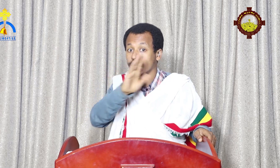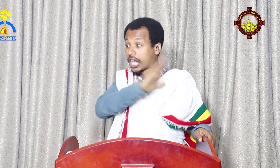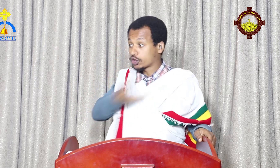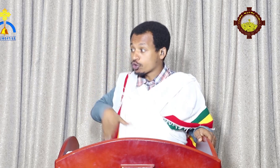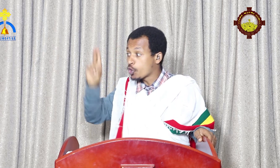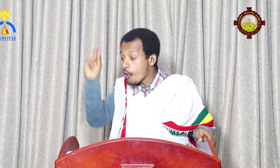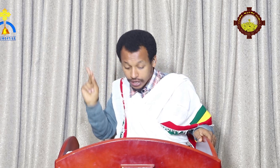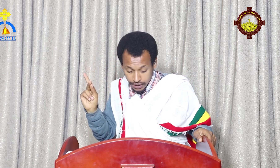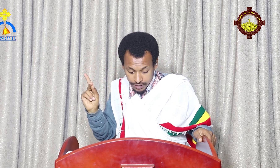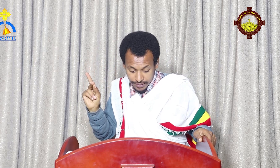ጌቶች ሆይ